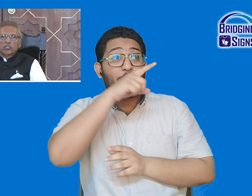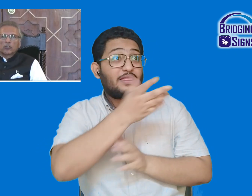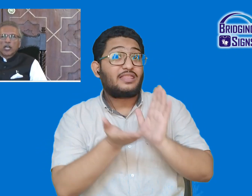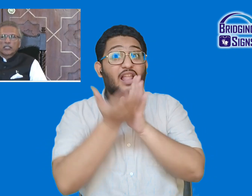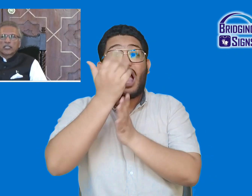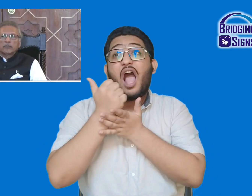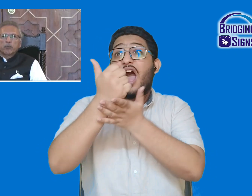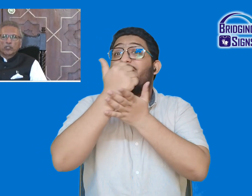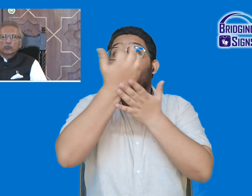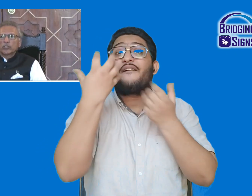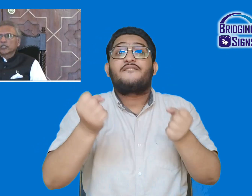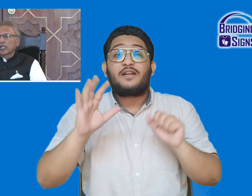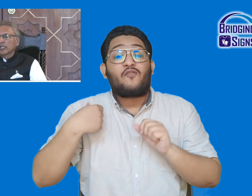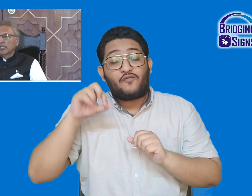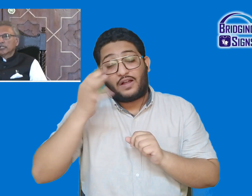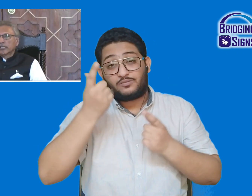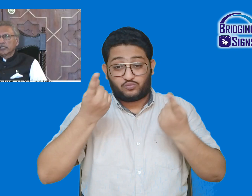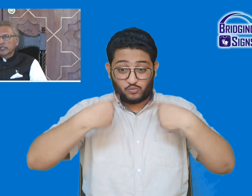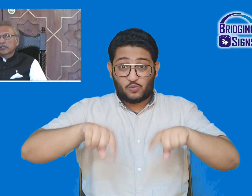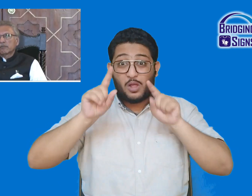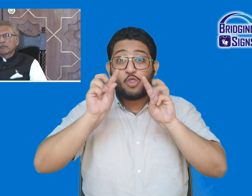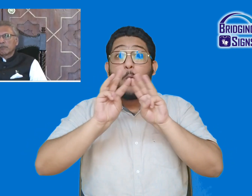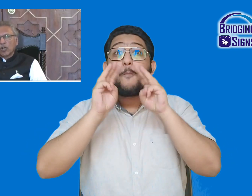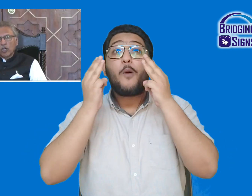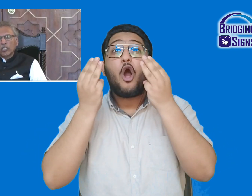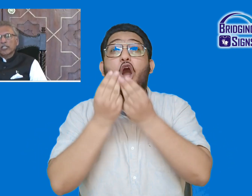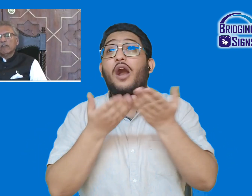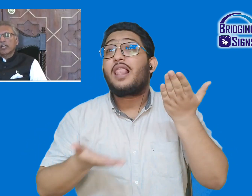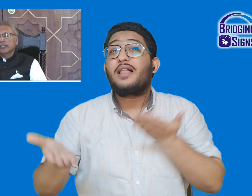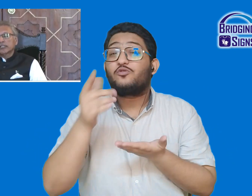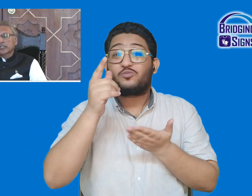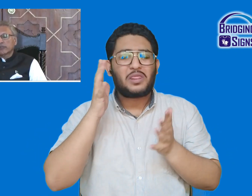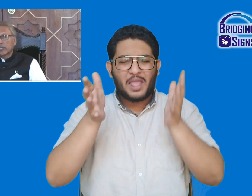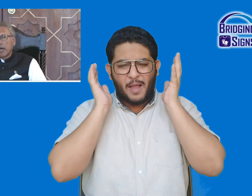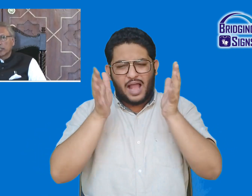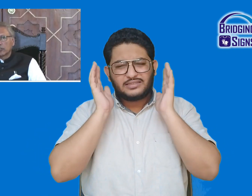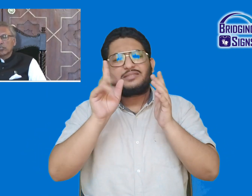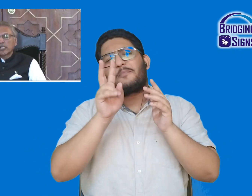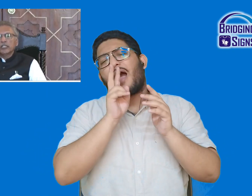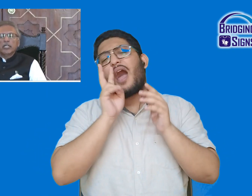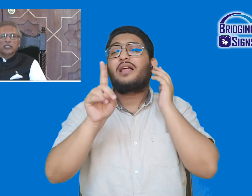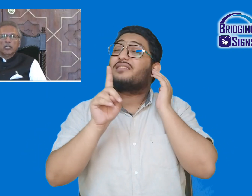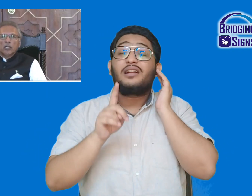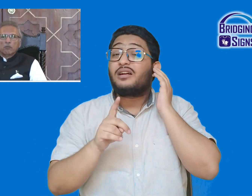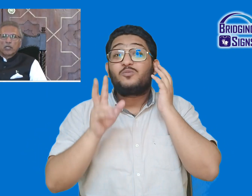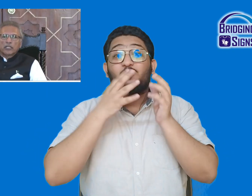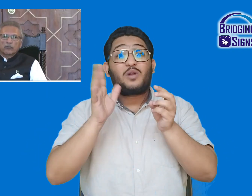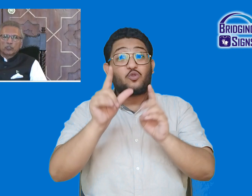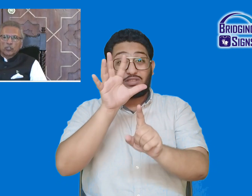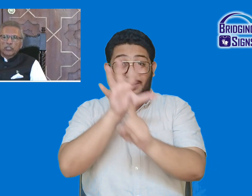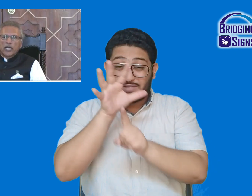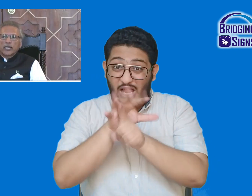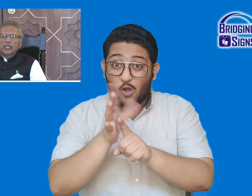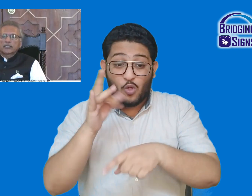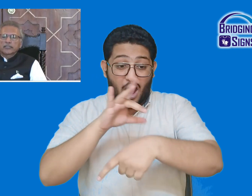ہوگی، تو لہٰذا یہ بہت ضروری تھا کہ اس ماحول کے حوالے سے صرف عبادتوں کا ہی نہیں بلکہ